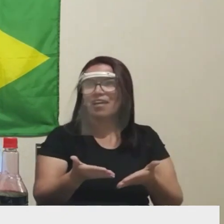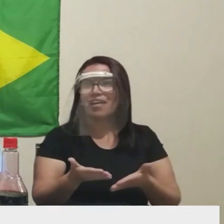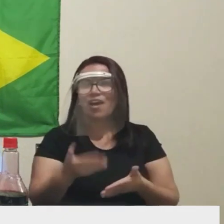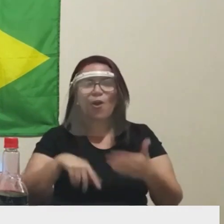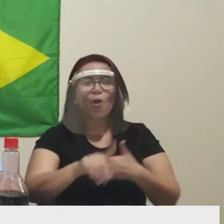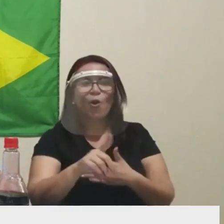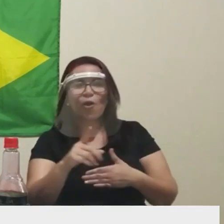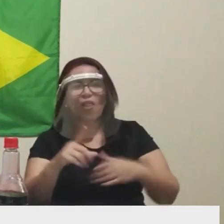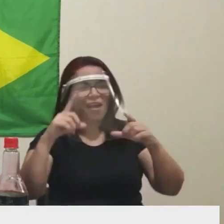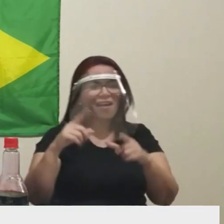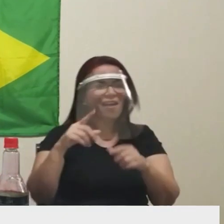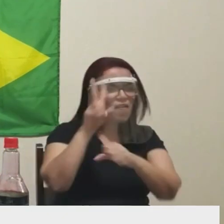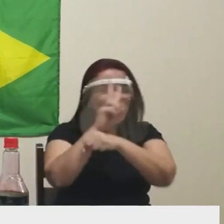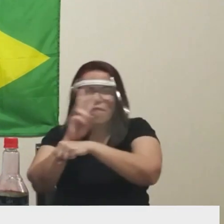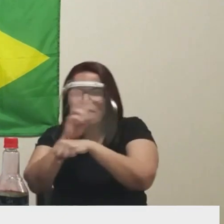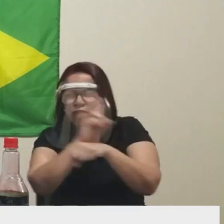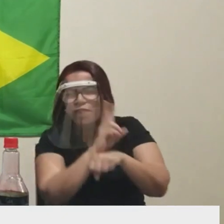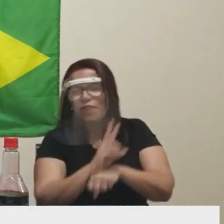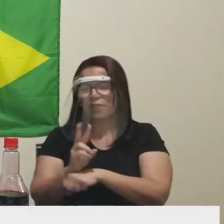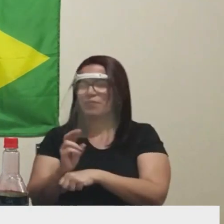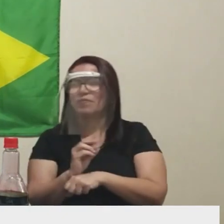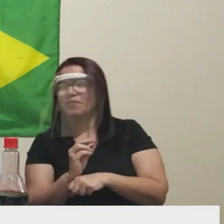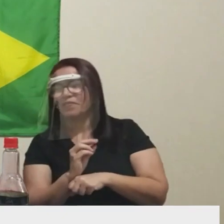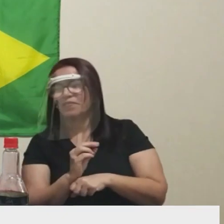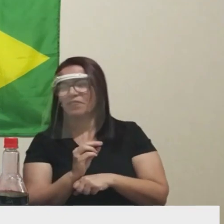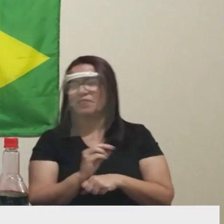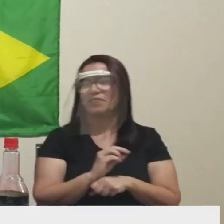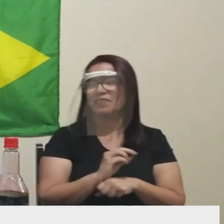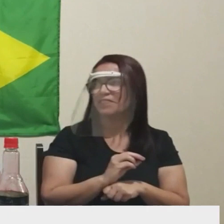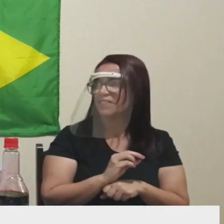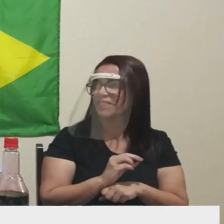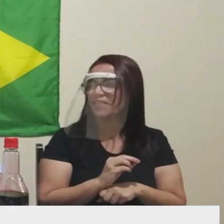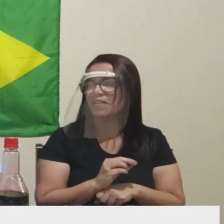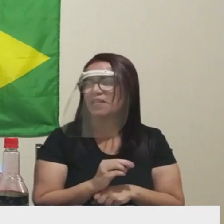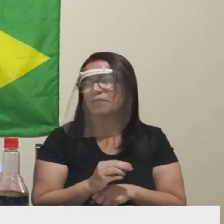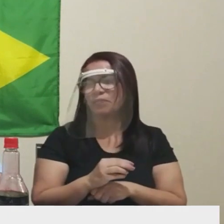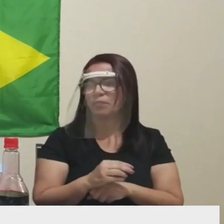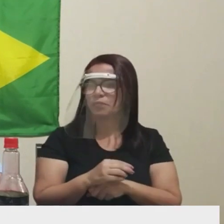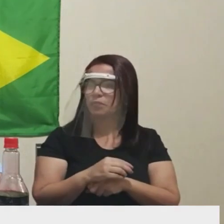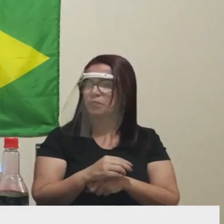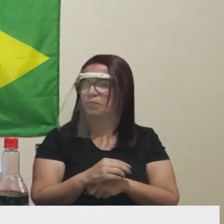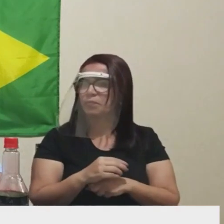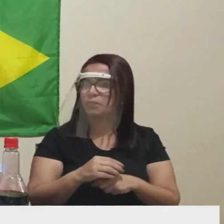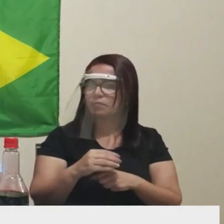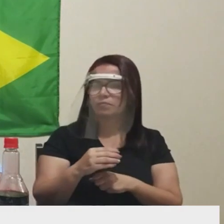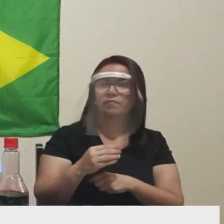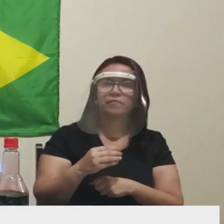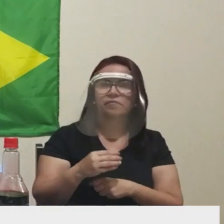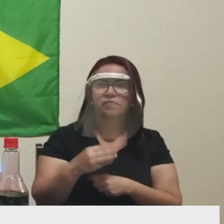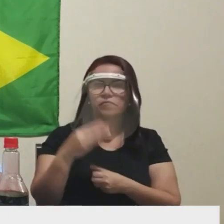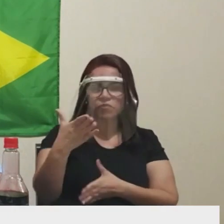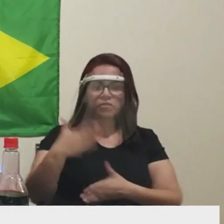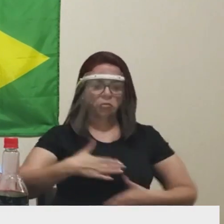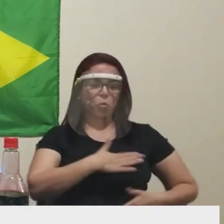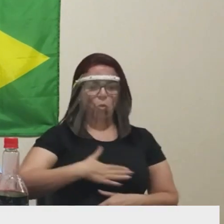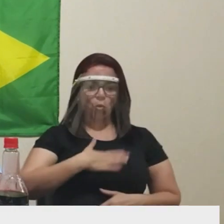Jovem Pan aí. Vamos ouvir aí o Augusto Nunes, o Zé Maria, o Fiuza, o Vitor Brau. Tenho certeza que vocês vão se apaixonar por